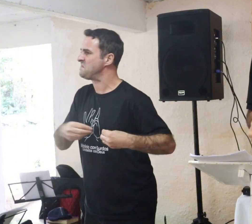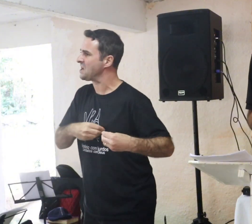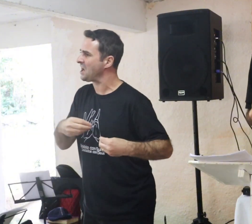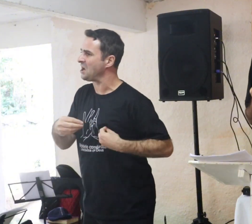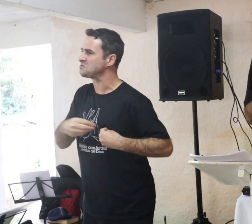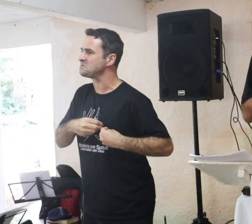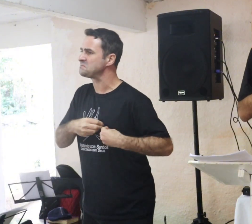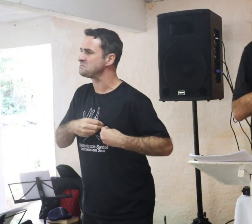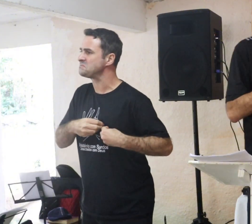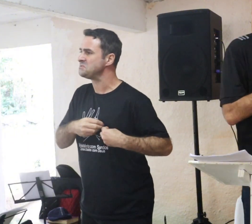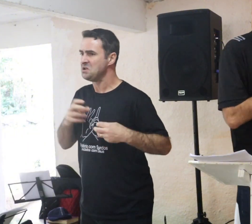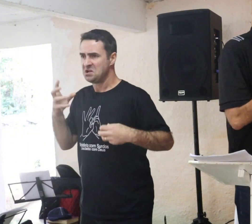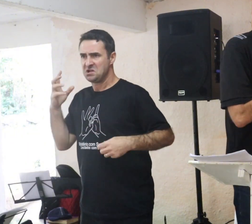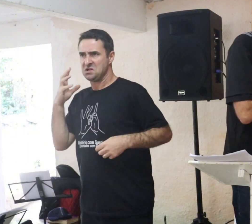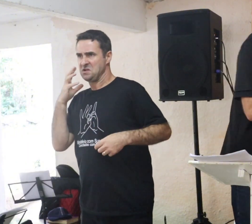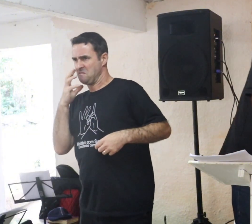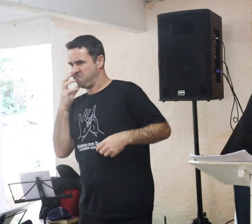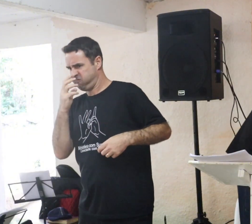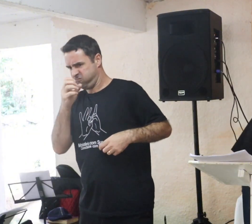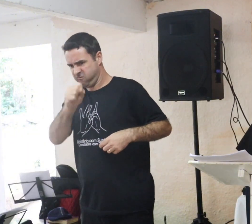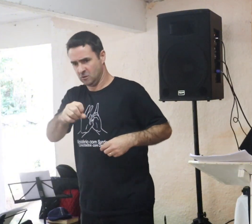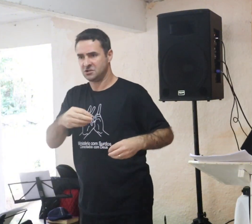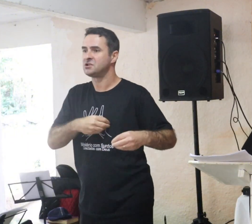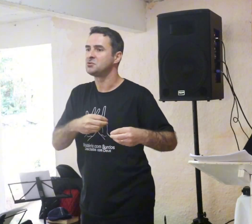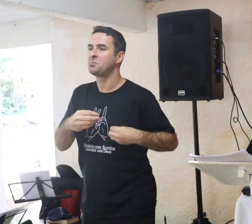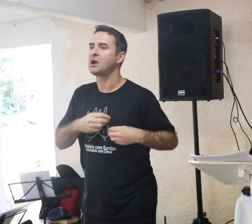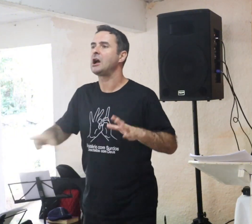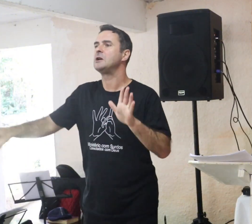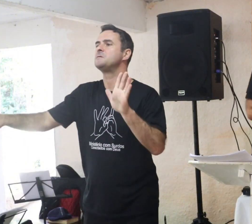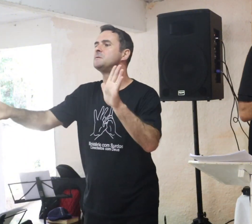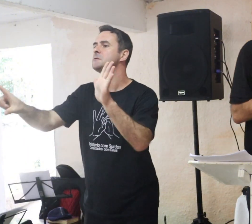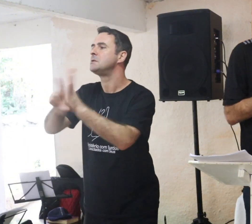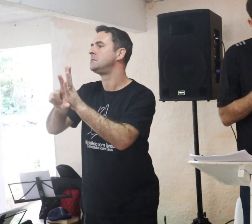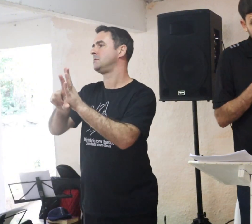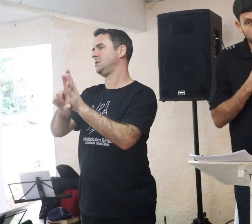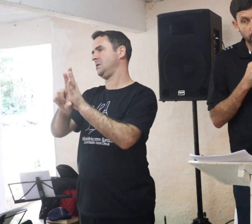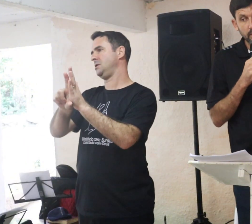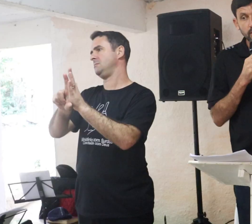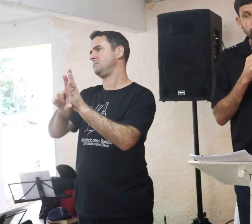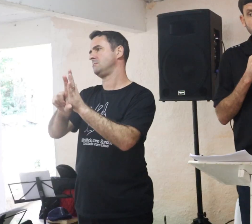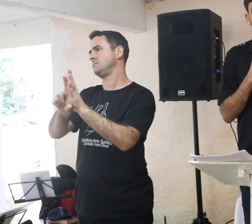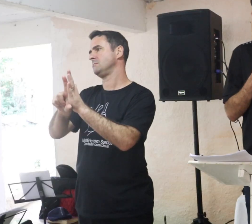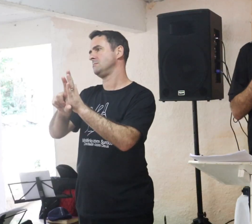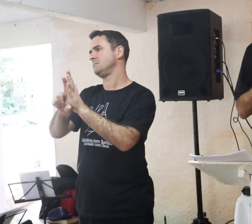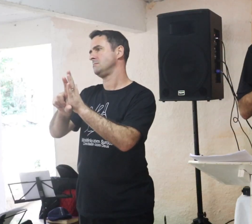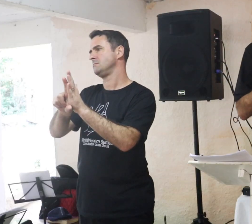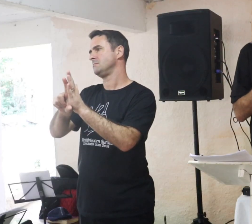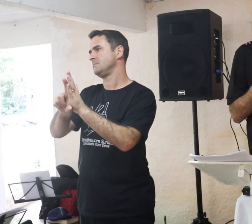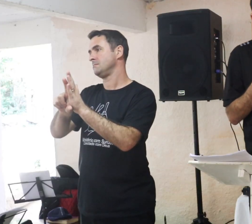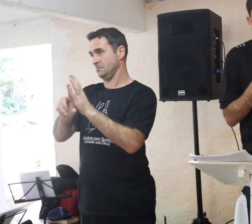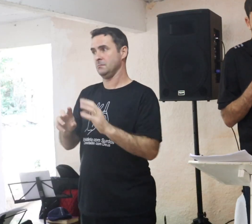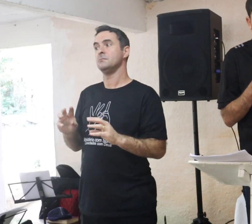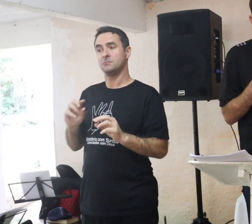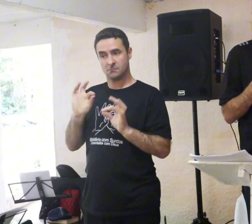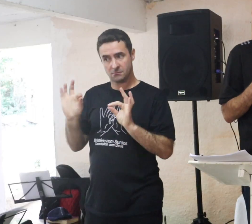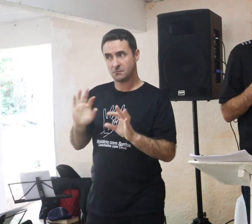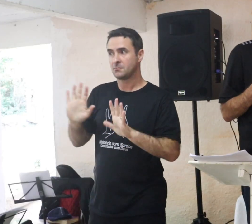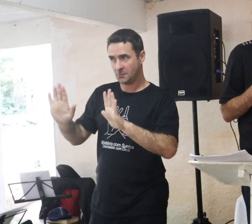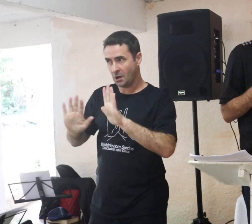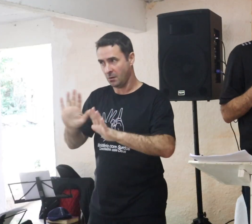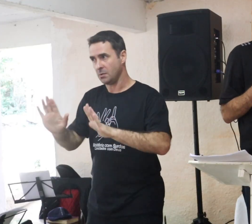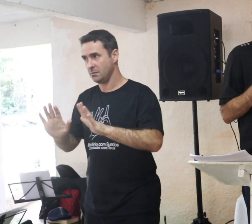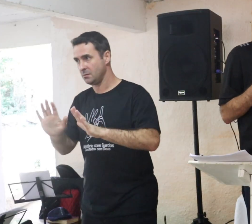a força do pecado é a lei. Bom, algo um pouquinho mais complicado